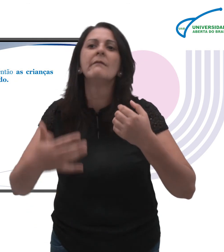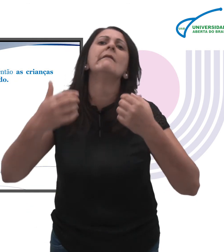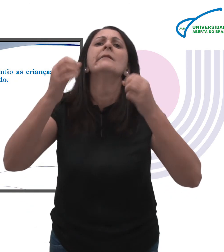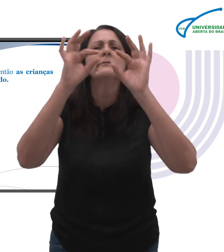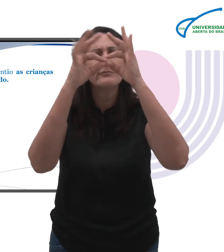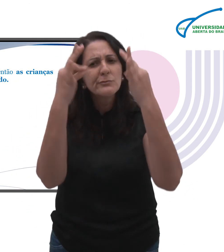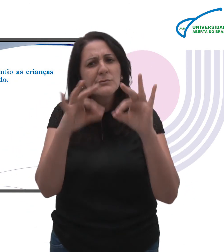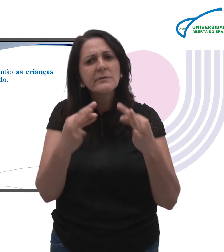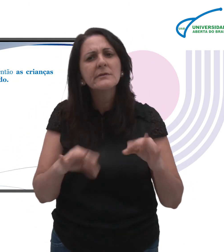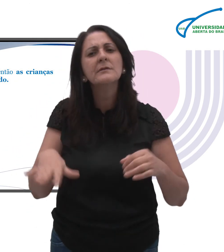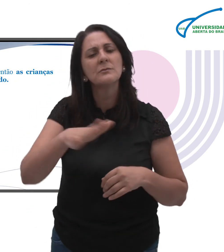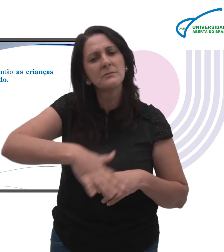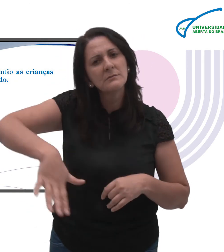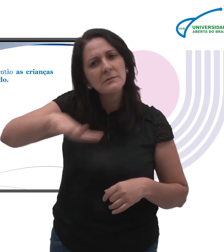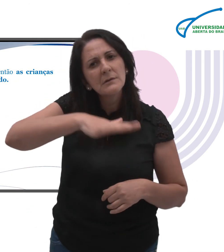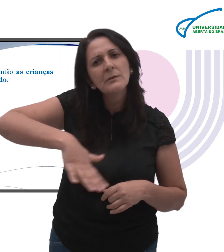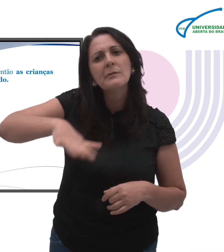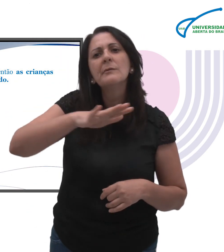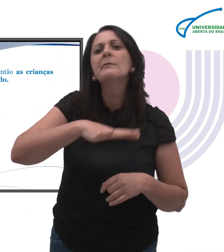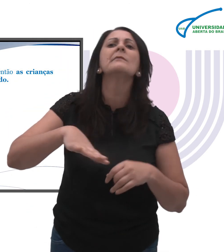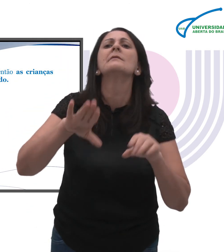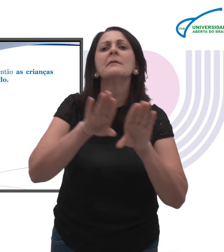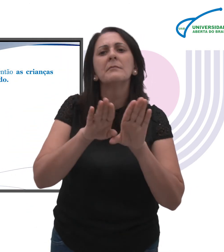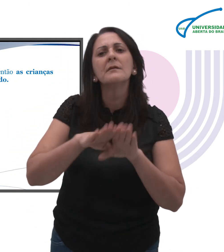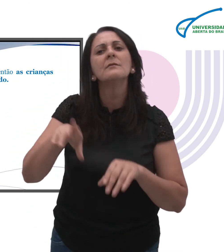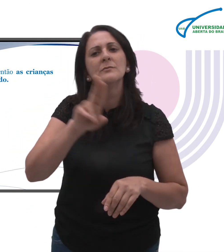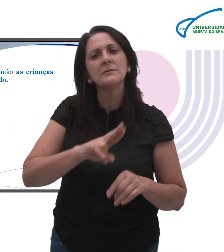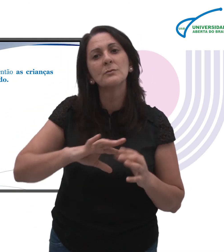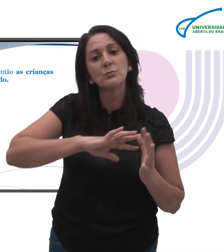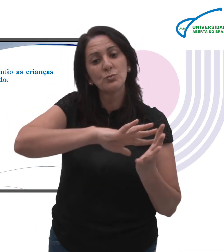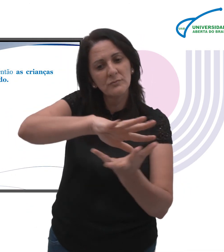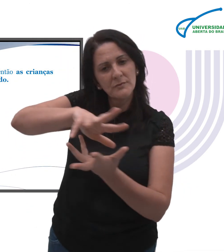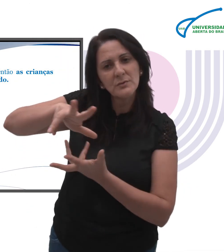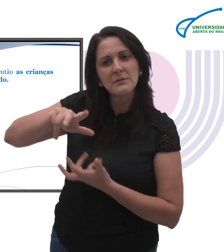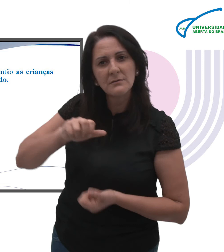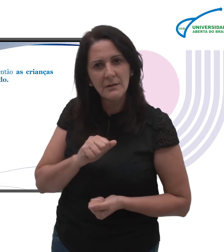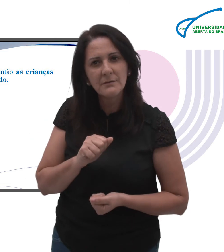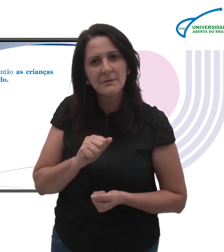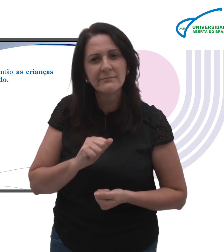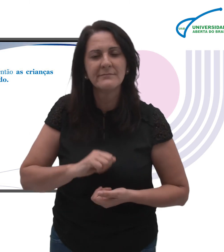aspectos relacionados à sintaxe espacial envolva aspectos universais.